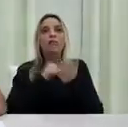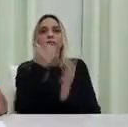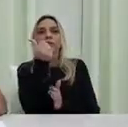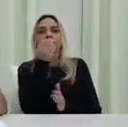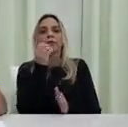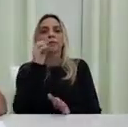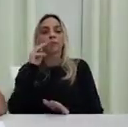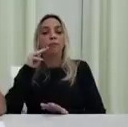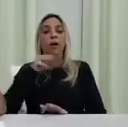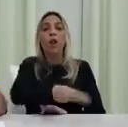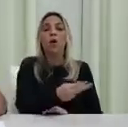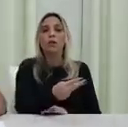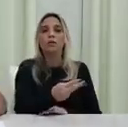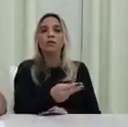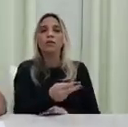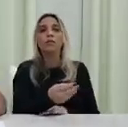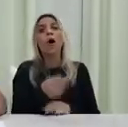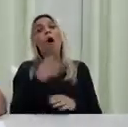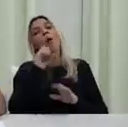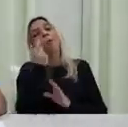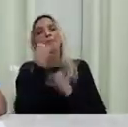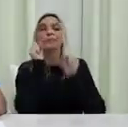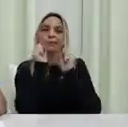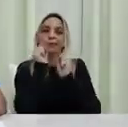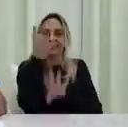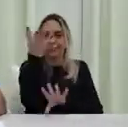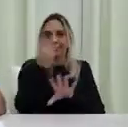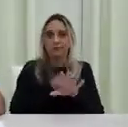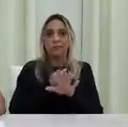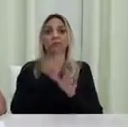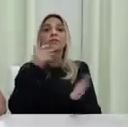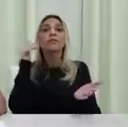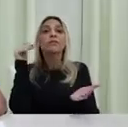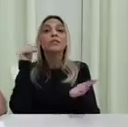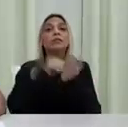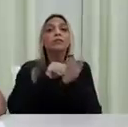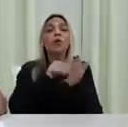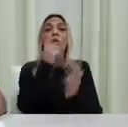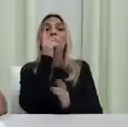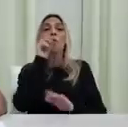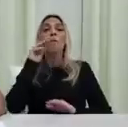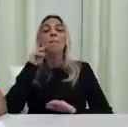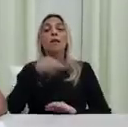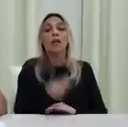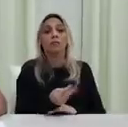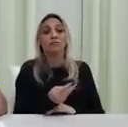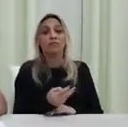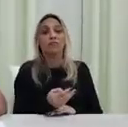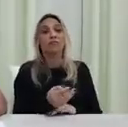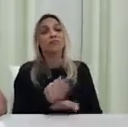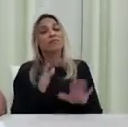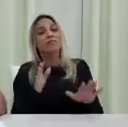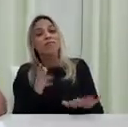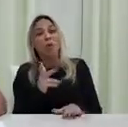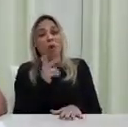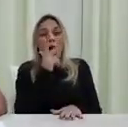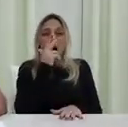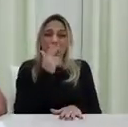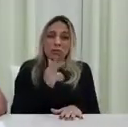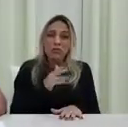60 milhões de reais, ou poderiam receber. Passamos esse limite para quanto? 1 milhão de reais. Eu acho que está